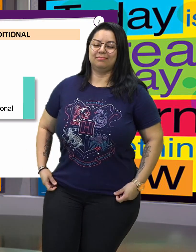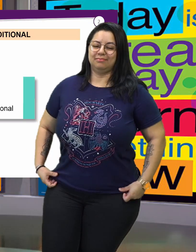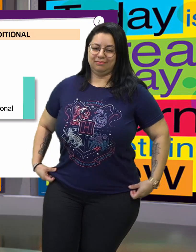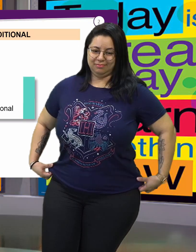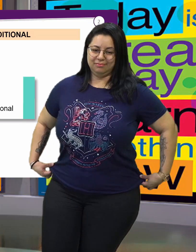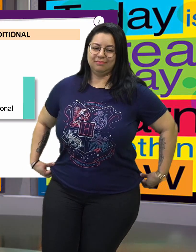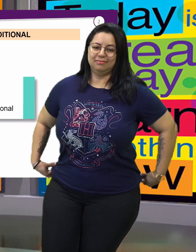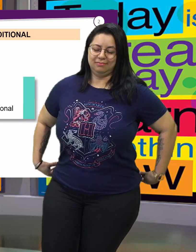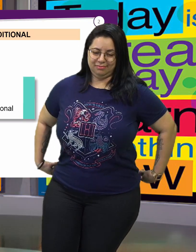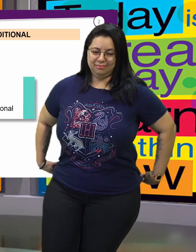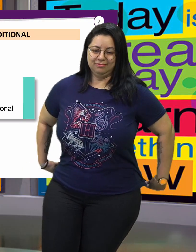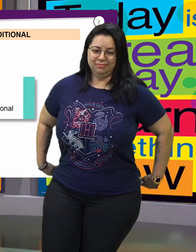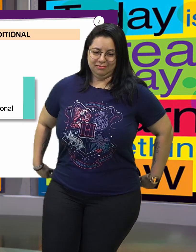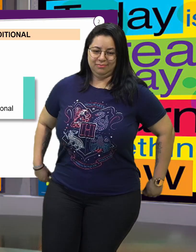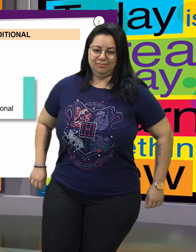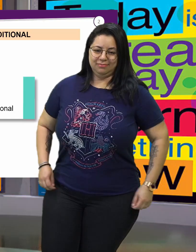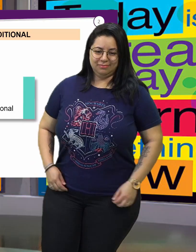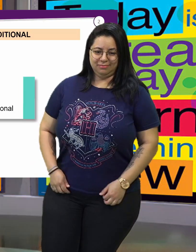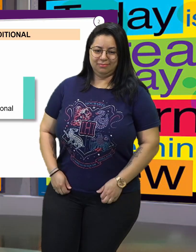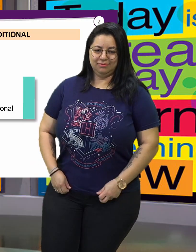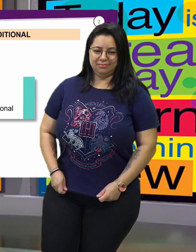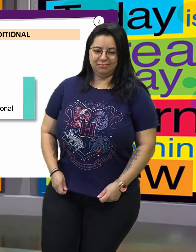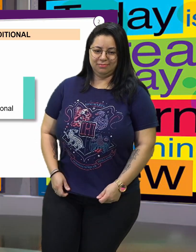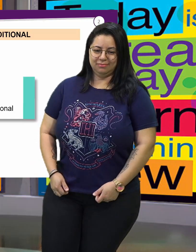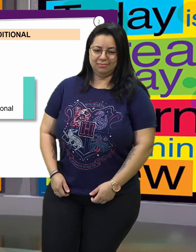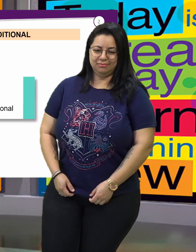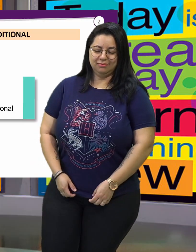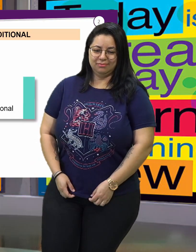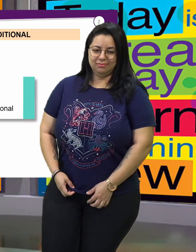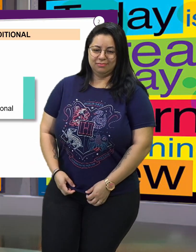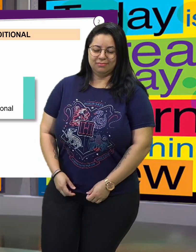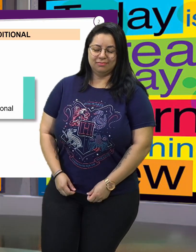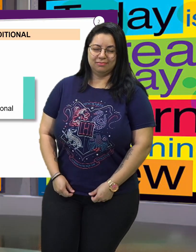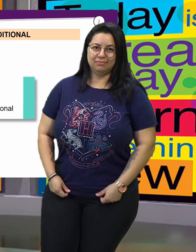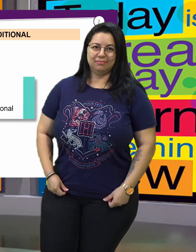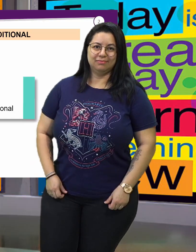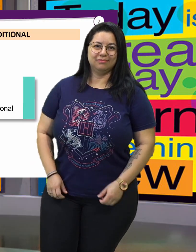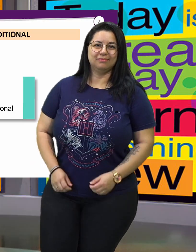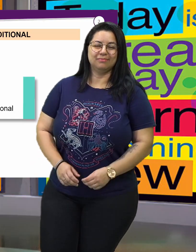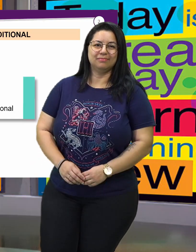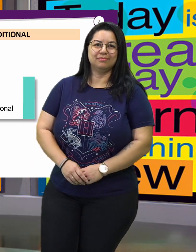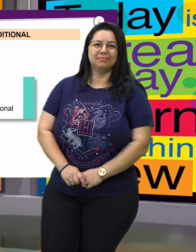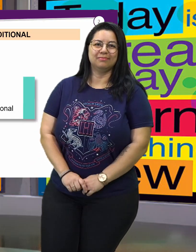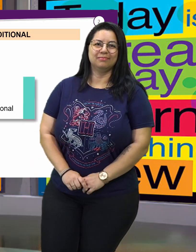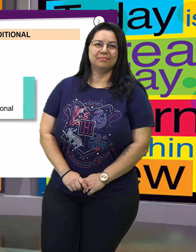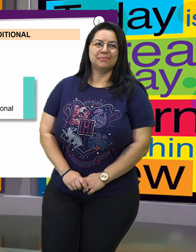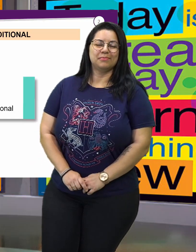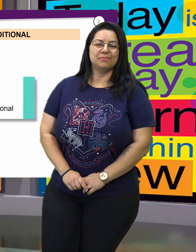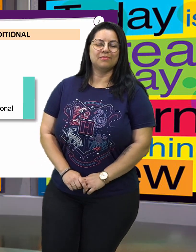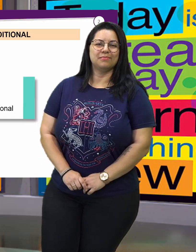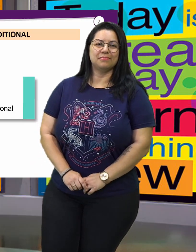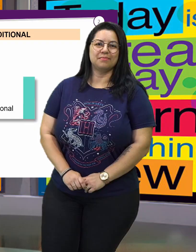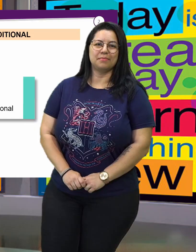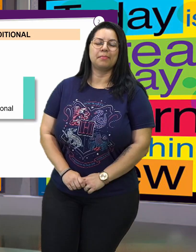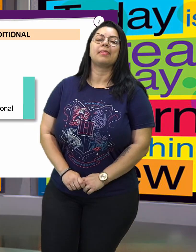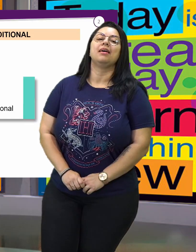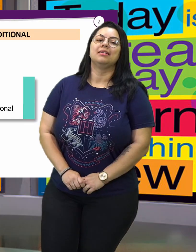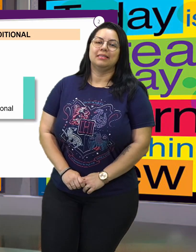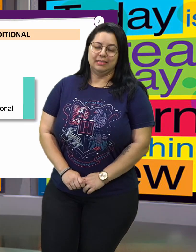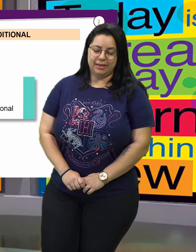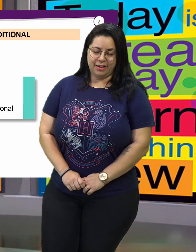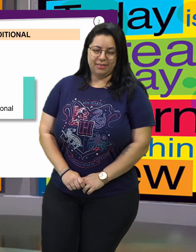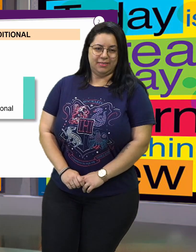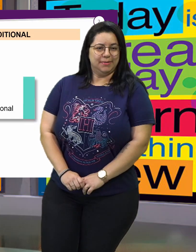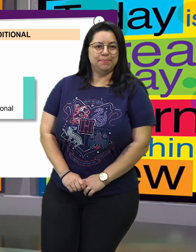fatos científicos, verdades universais, coisas que vai sempre acontecer. Se fato A acontecer, fato B vai acontecer. Na zero condicional,